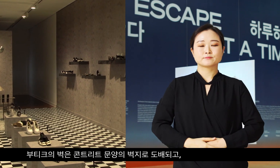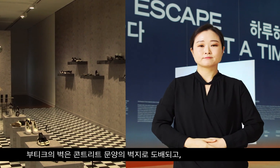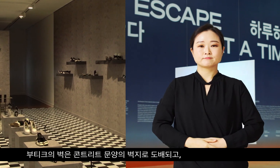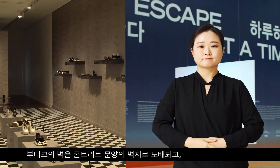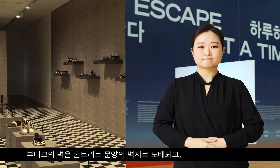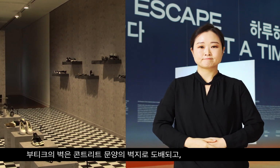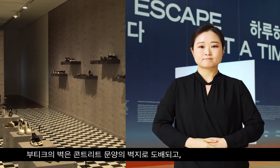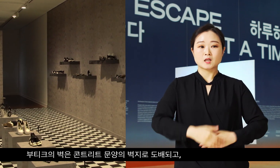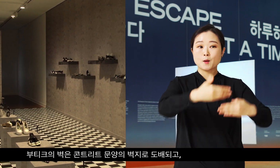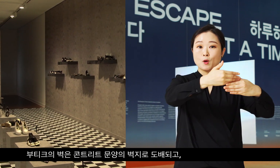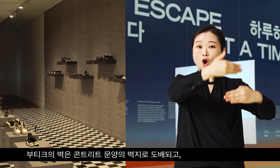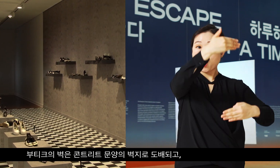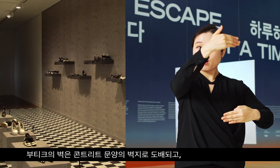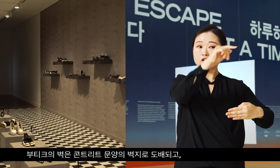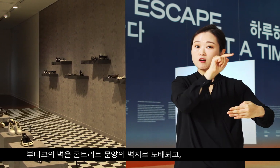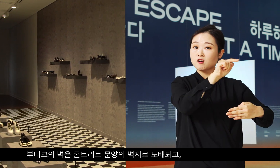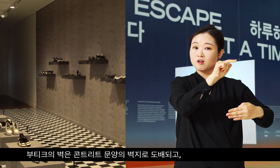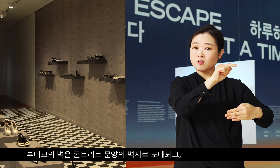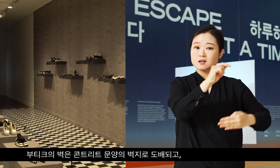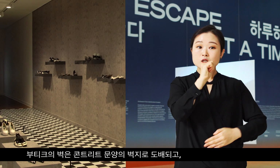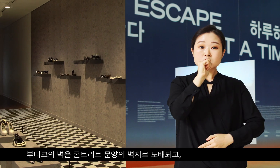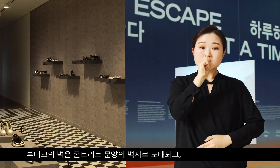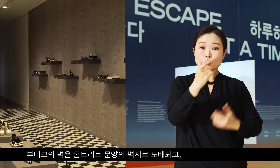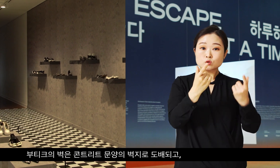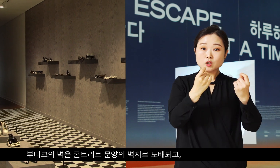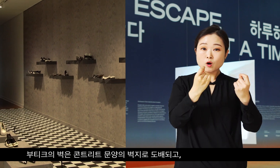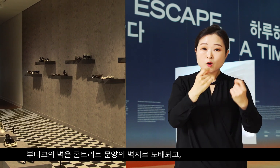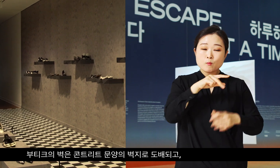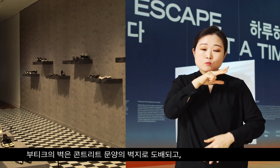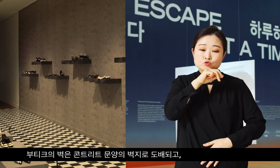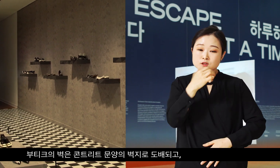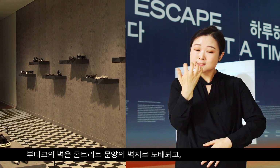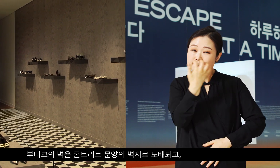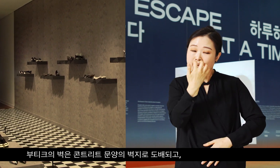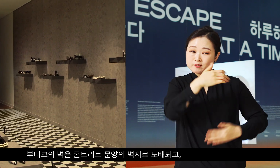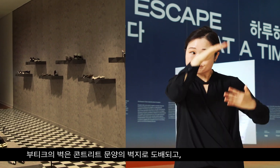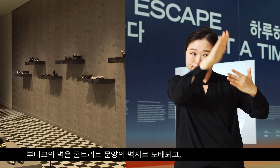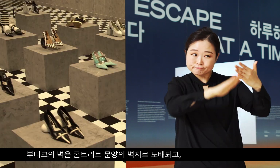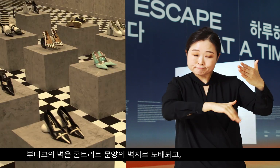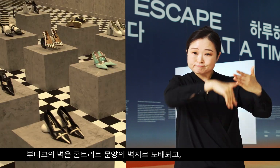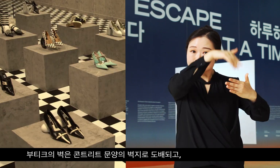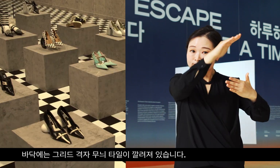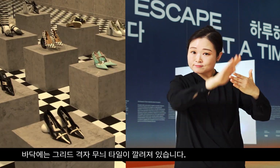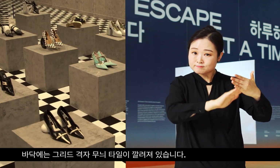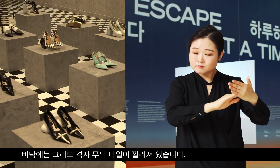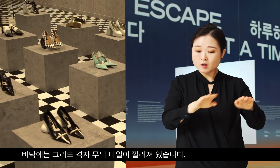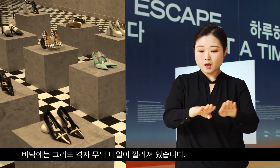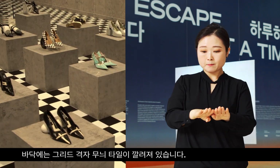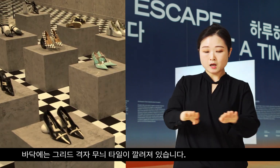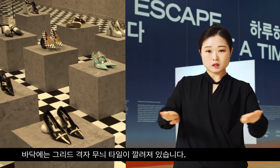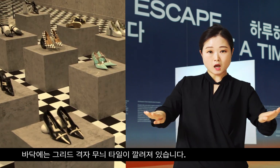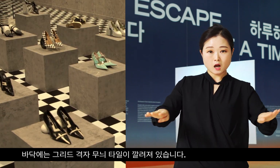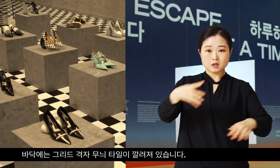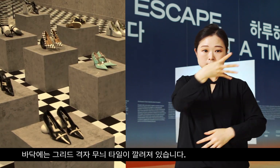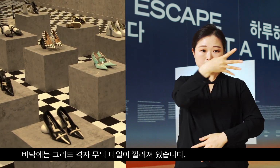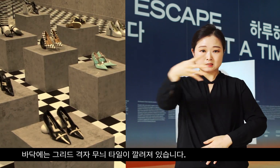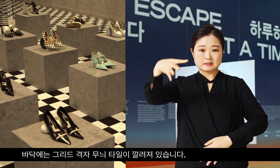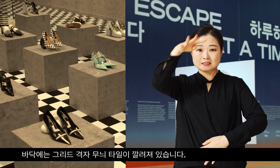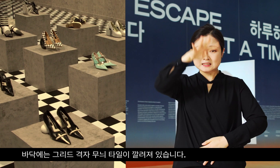부티크의 벽은 콘크리트 문양의 벽지로 도배되고 바닥에는 그리드 격자 무늬 타일이